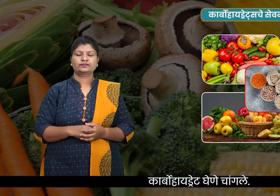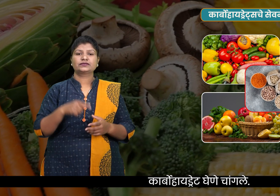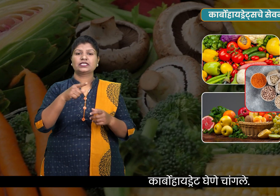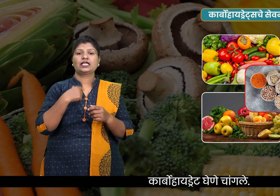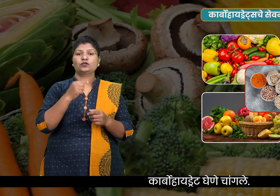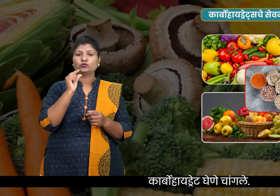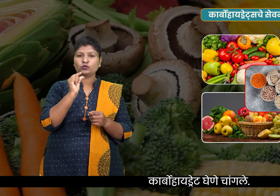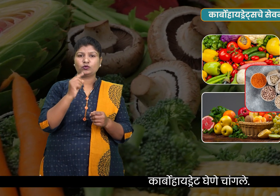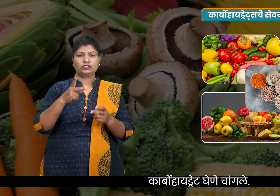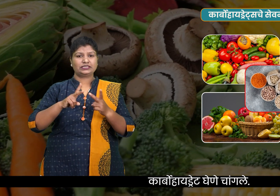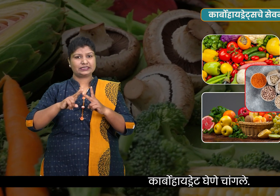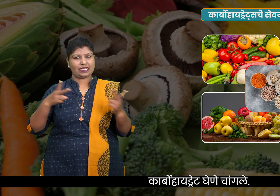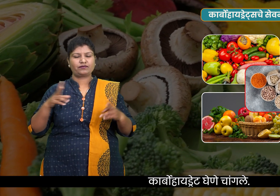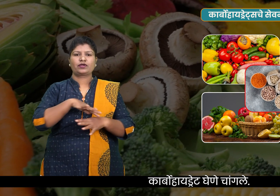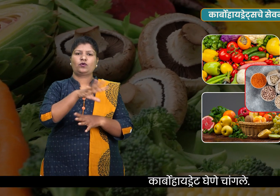कार्बोहायड्रेट घेणे चांगले.